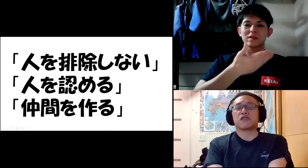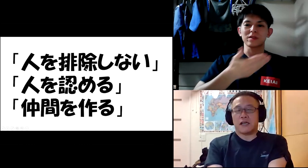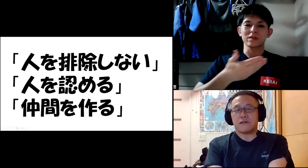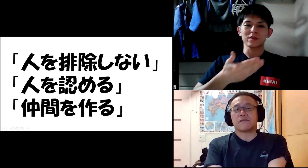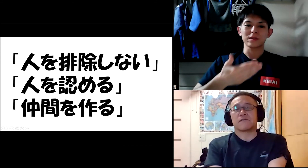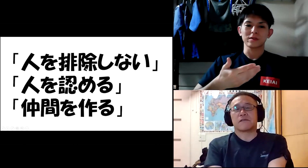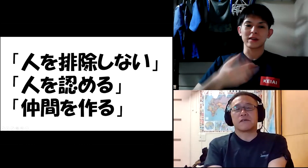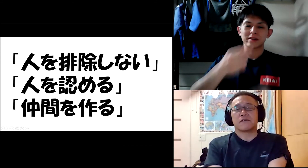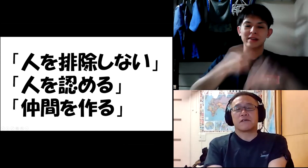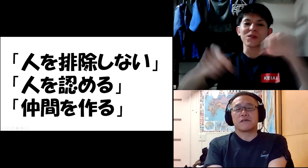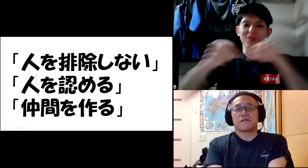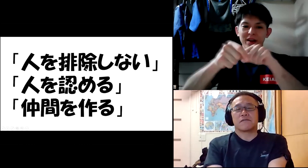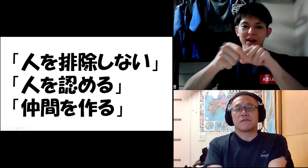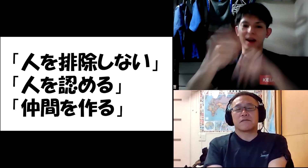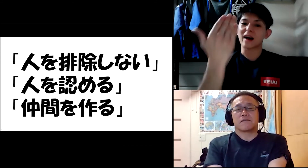排除しない。